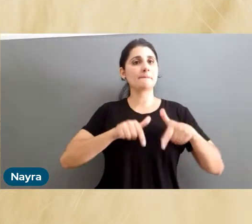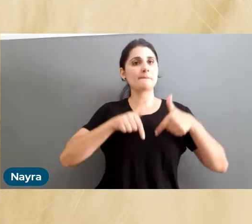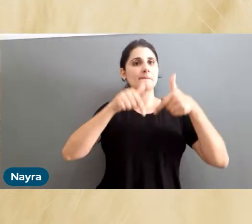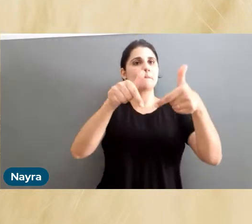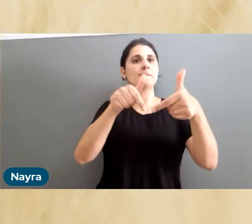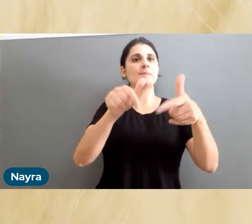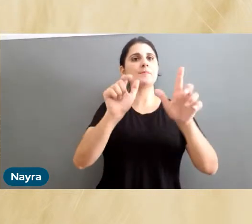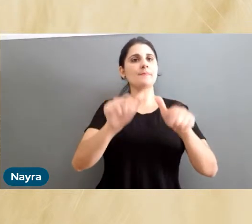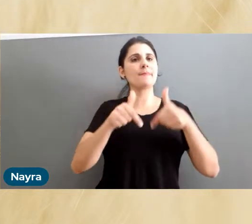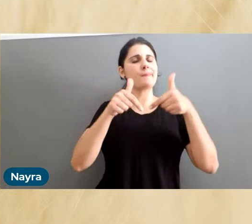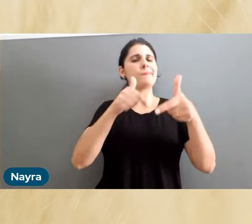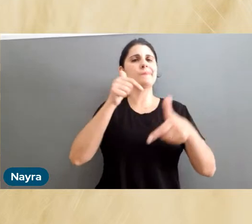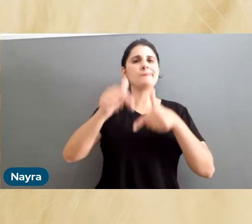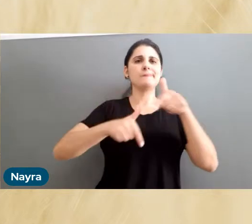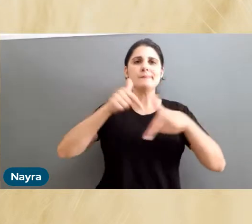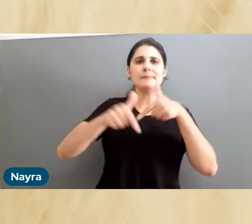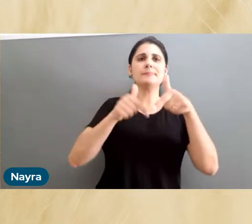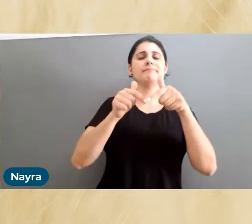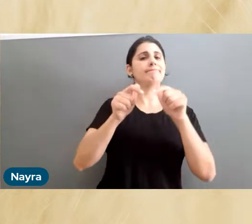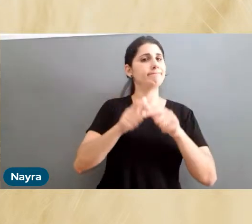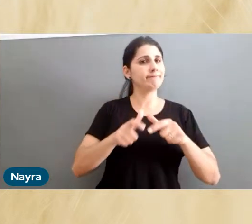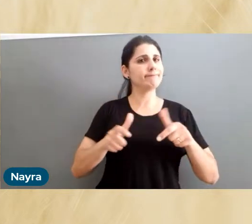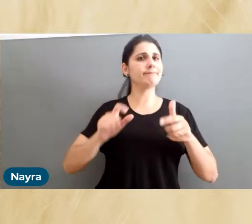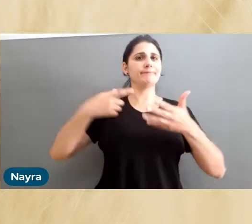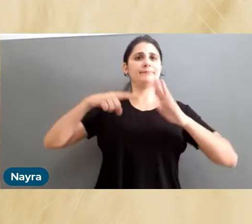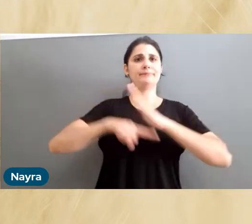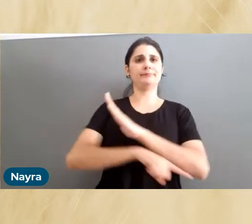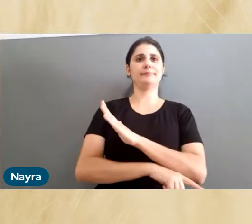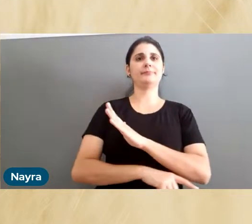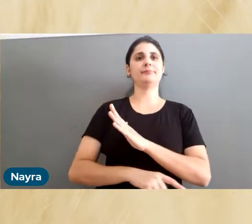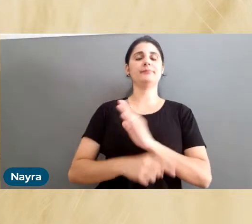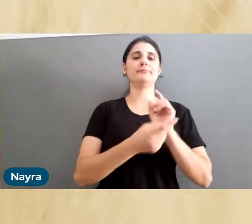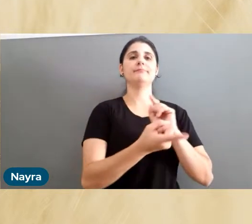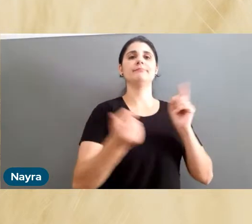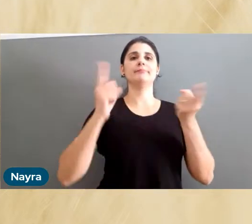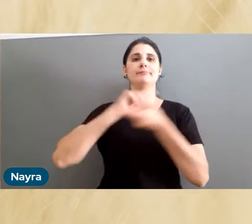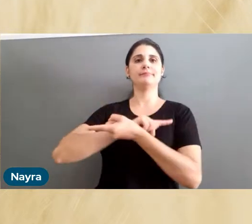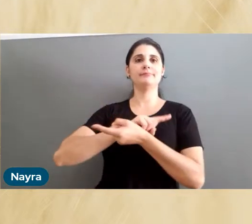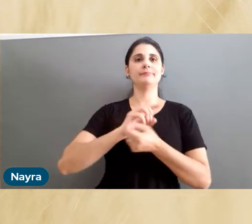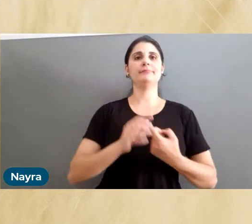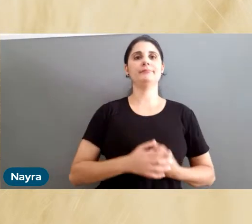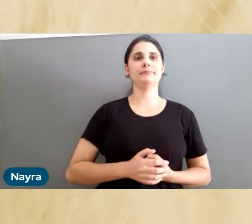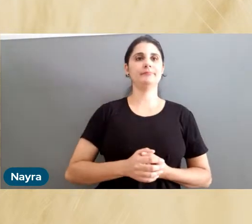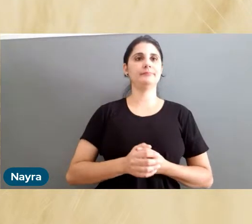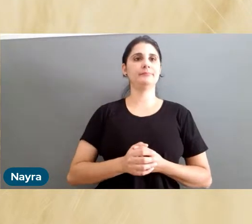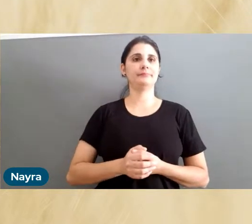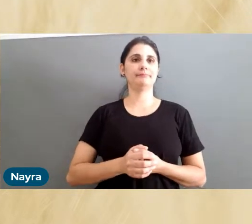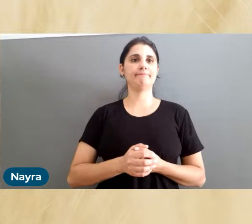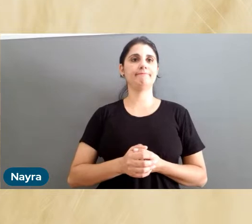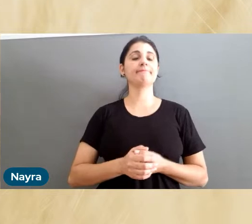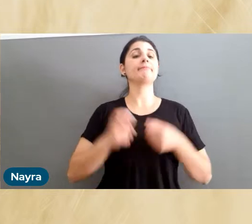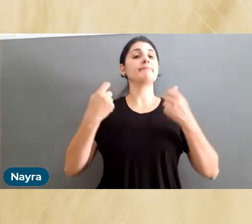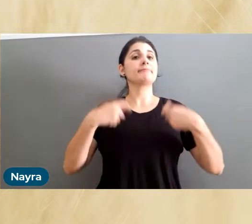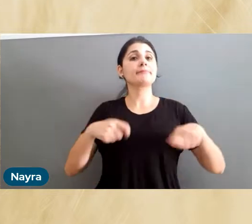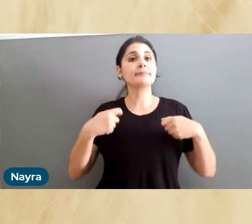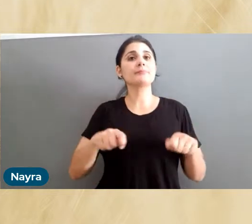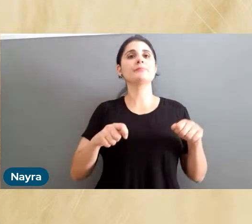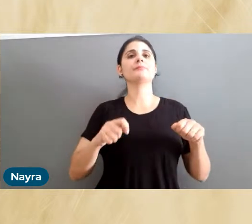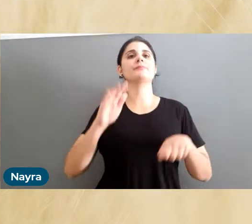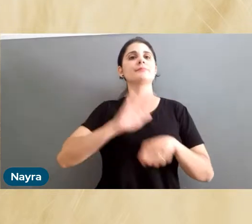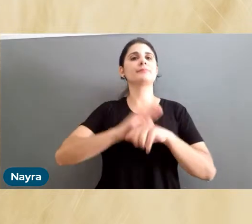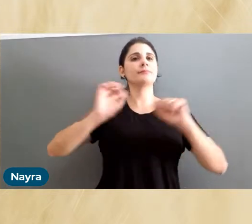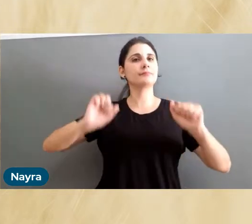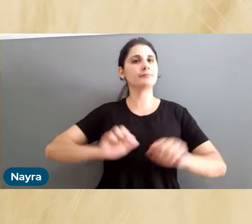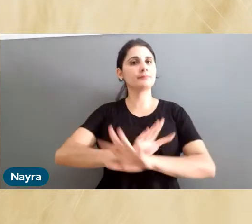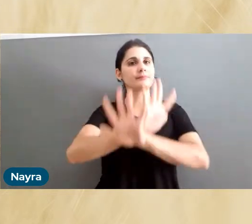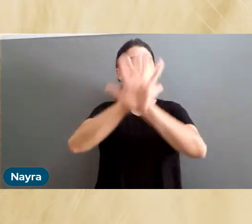diligência em relação a questões mais amplas, mas não inverter o papel. A gente se esquecer daquilo que está mais próximo de